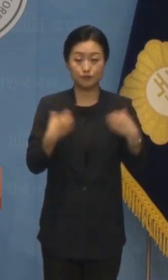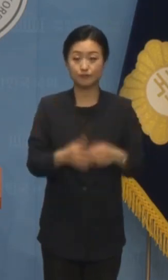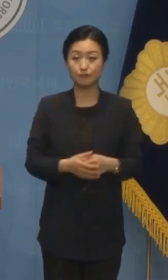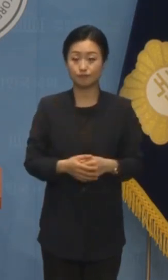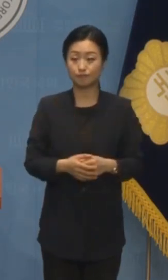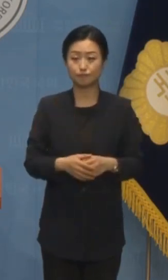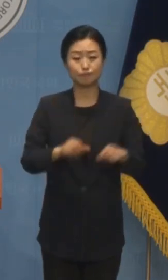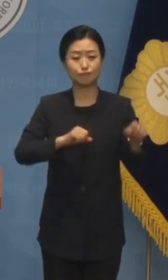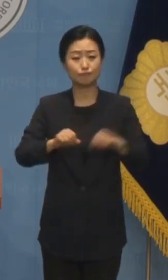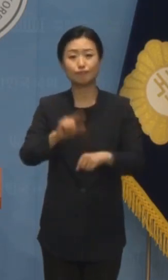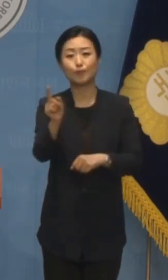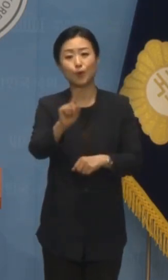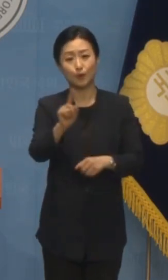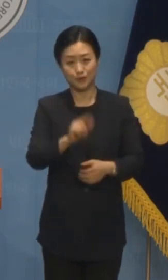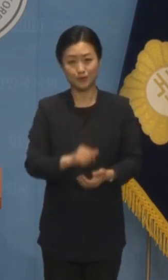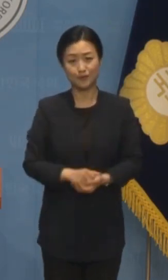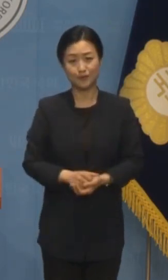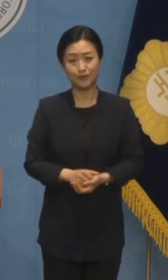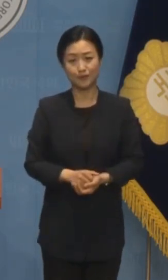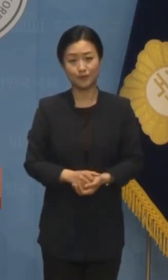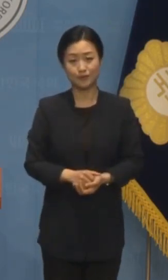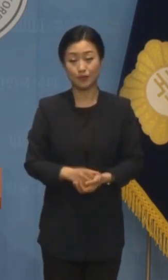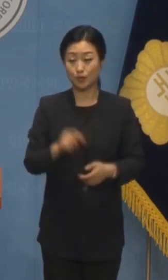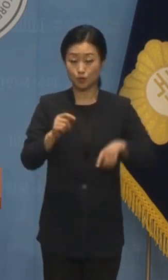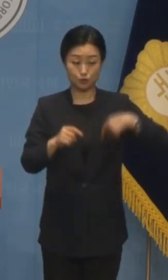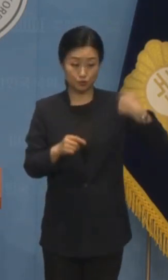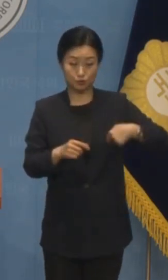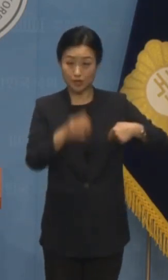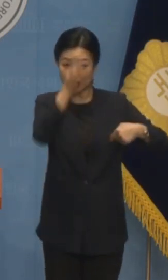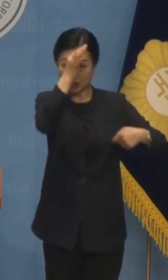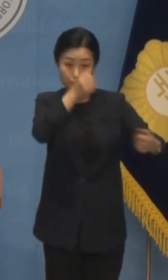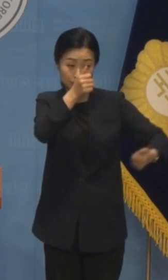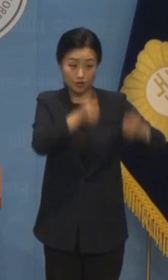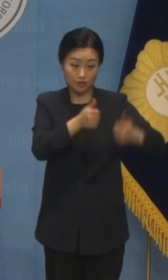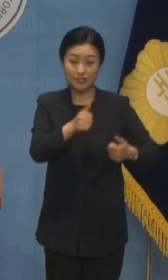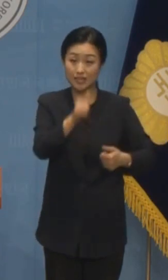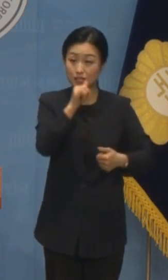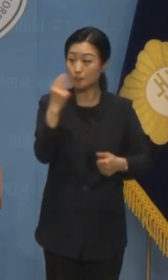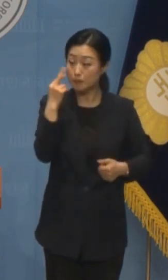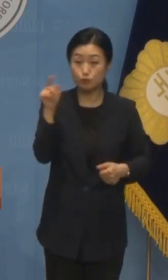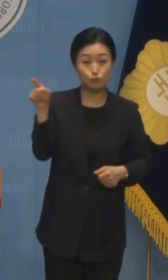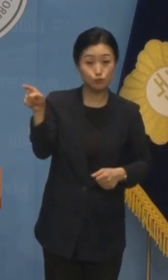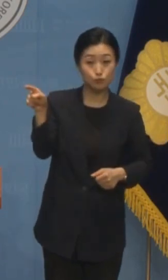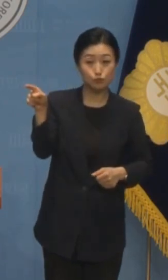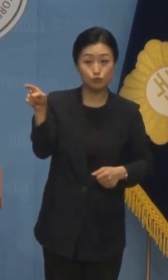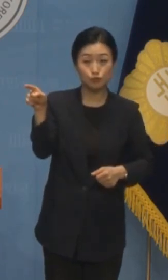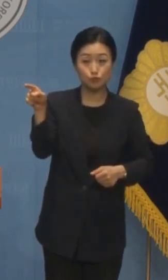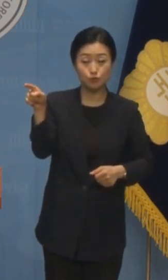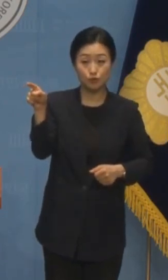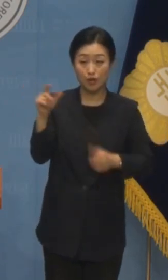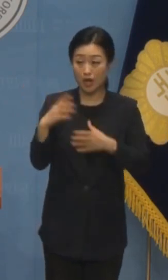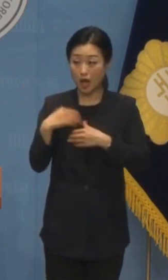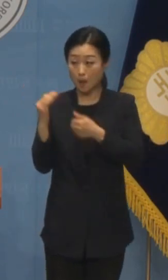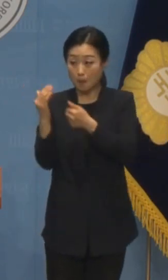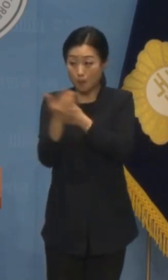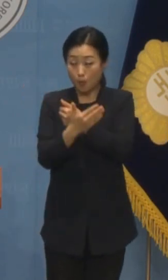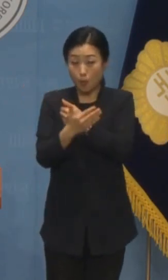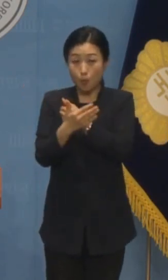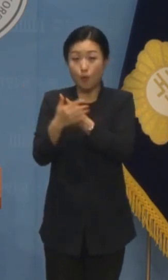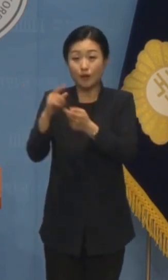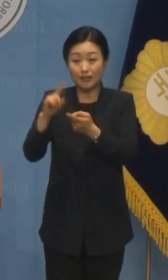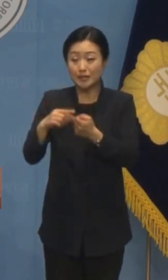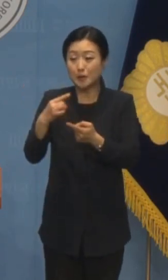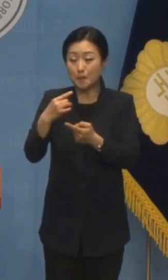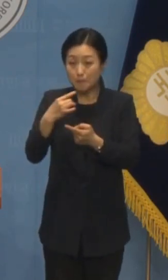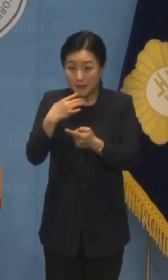도대체 어떻게 대응하고 있습니까? 중국과 기술 패권 경쟁을 벌이고 있는 미국조차 가급적 안보 분야의 경쟁을